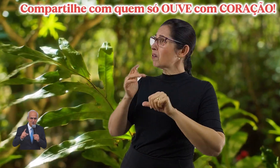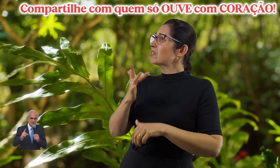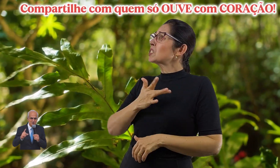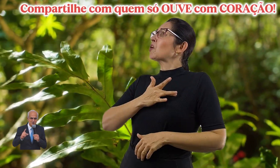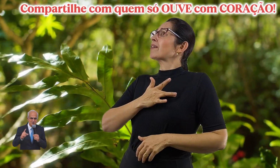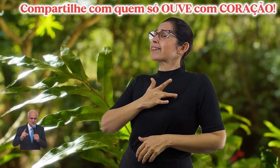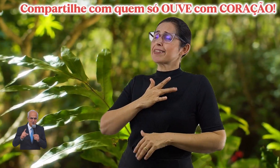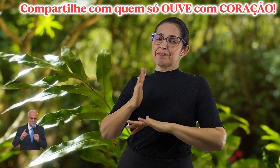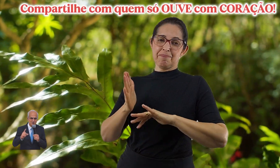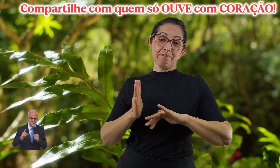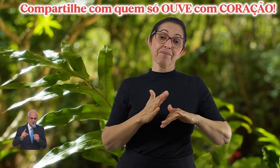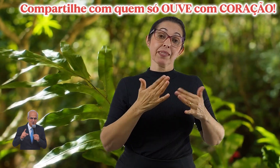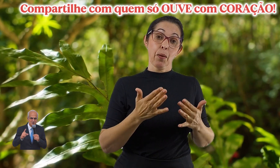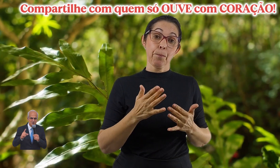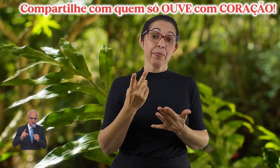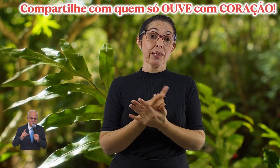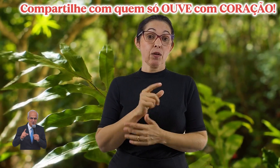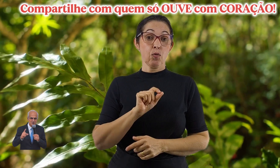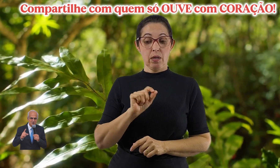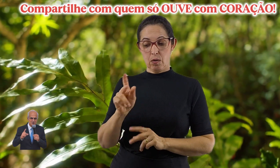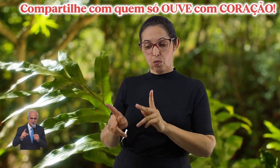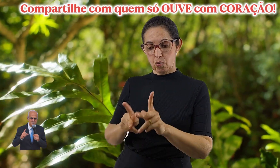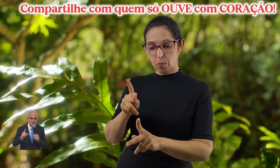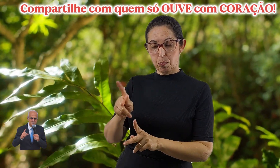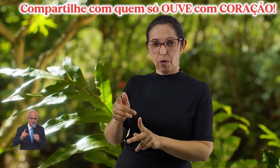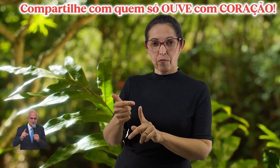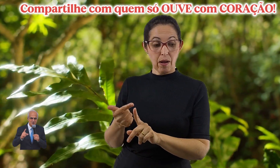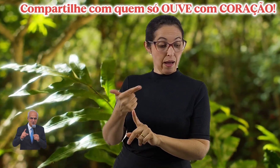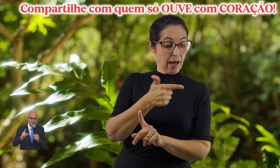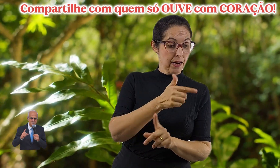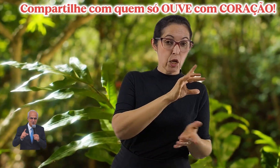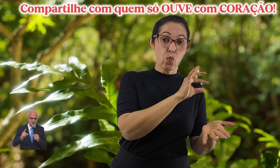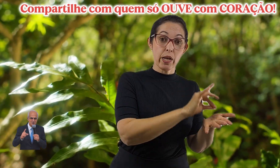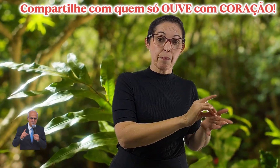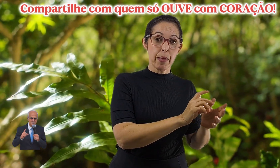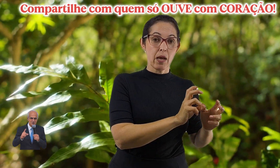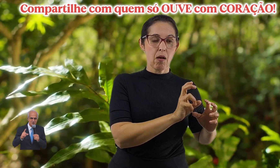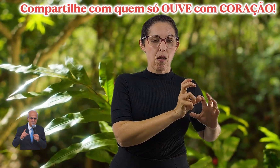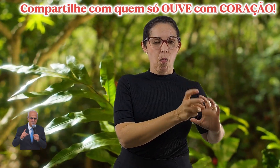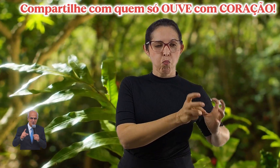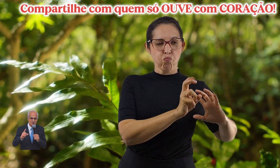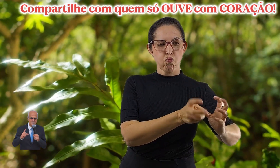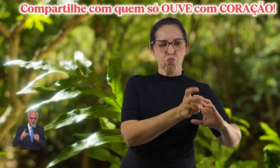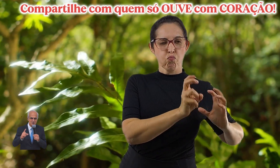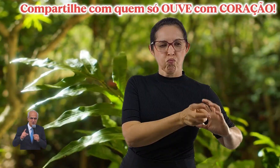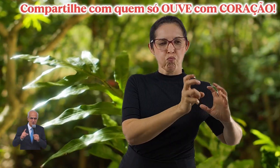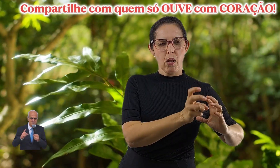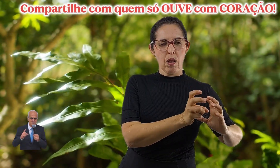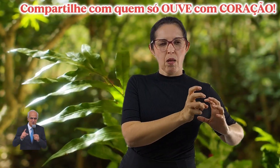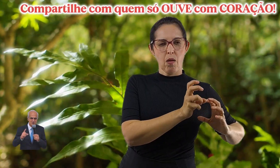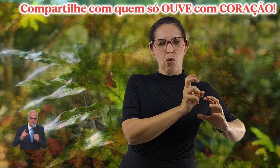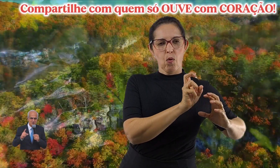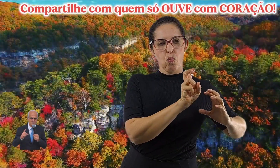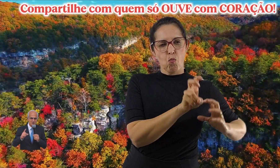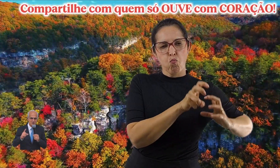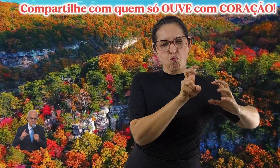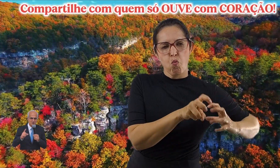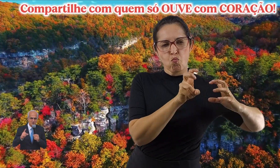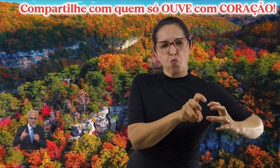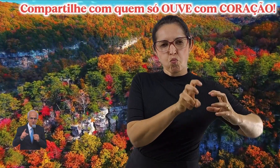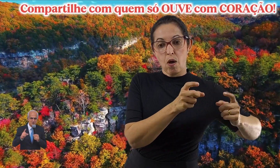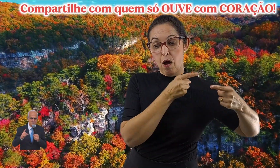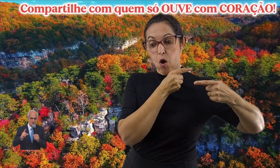Israel deixou os carros ferrados, e era ali nos vales que muitas vezes esses carros ferrados saíam em disparada, para